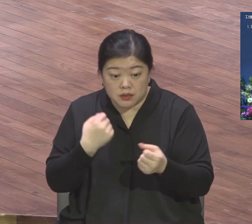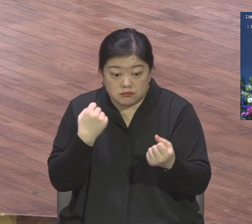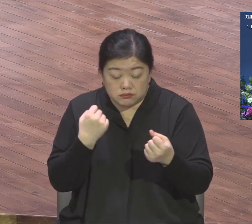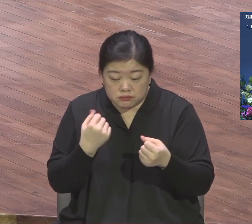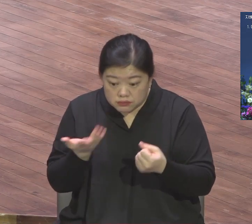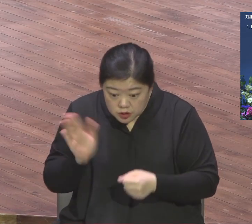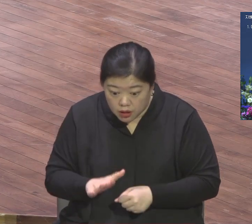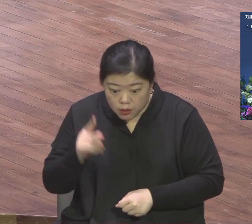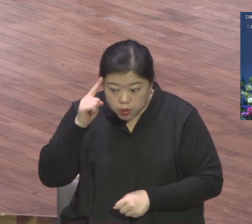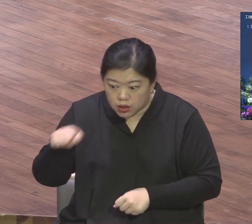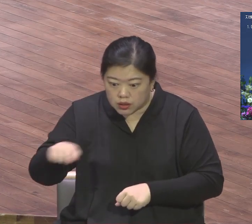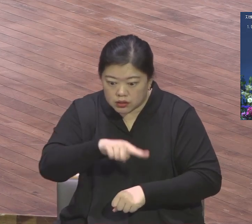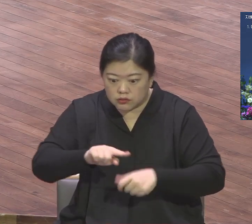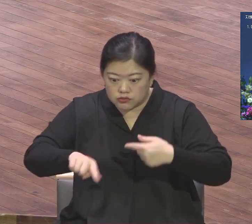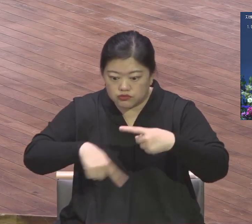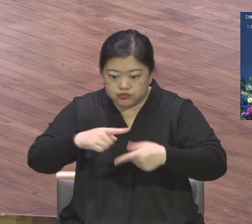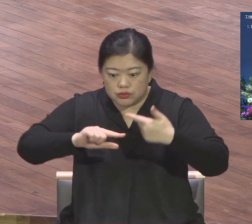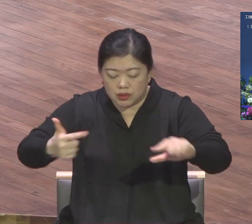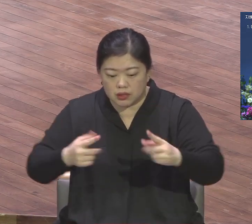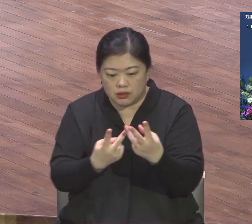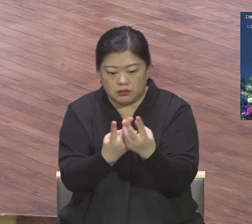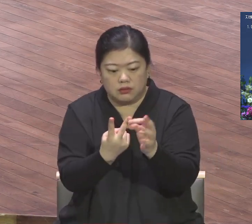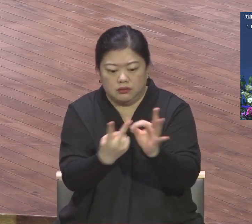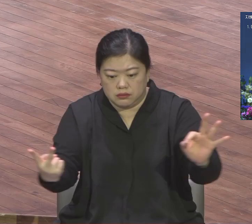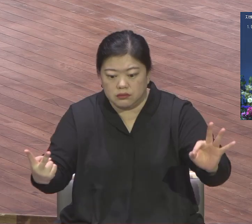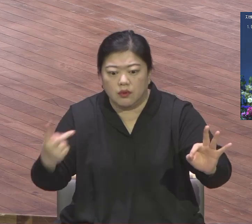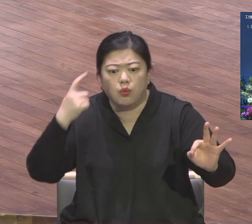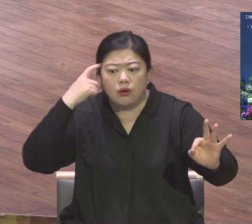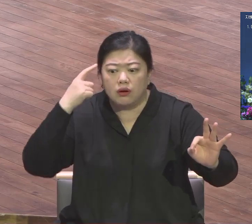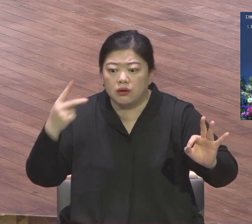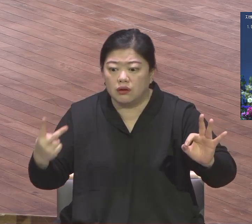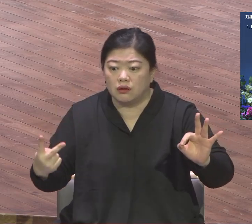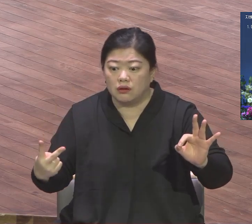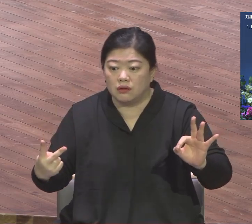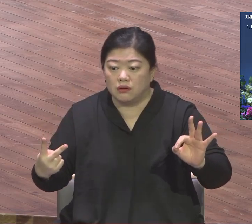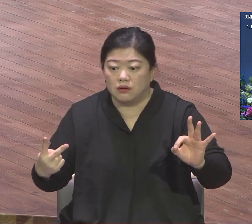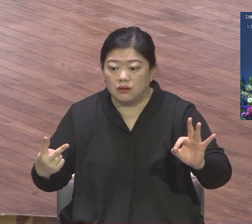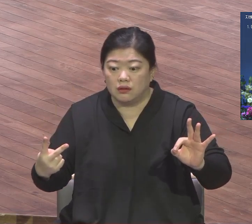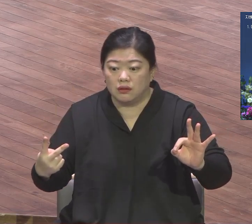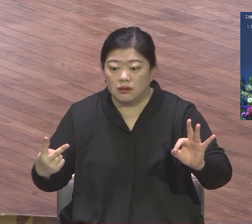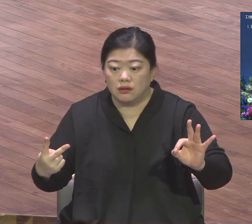결국 광야에 다 빼려묻었으면 한 사람도 못 들어갔어요.